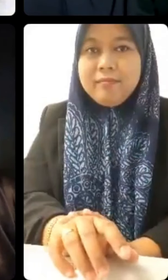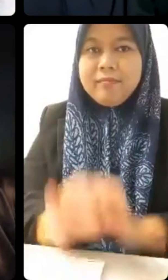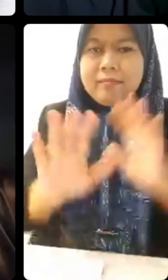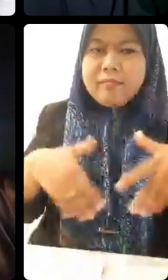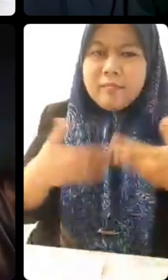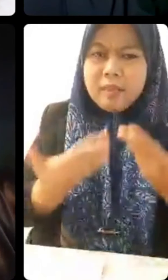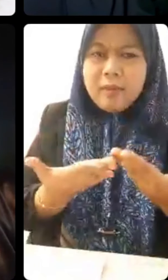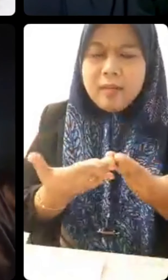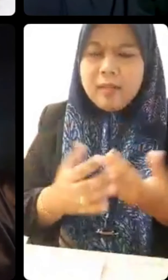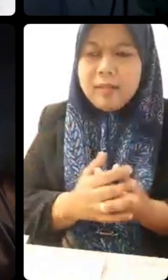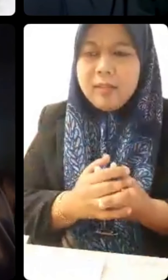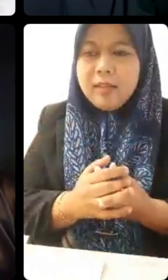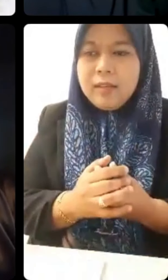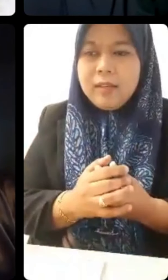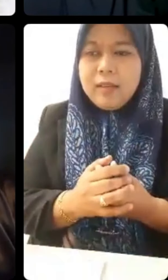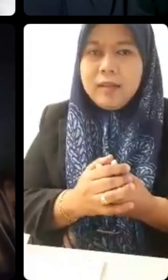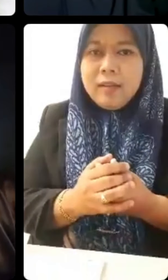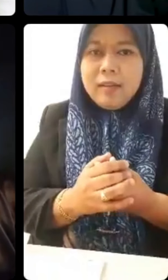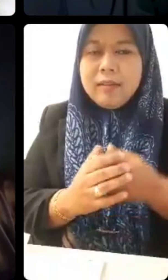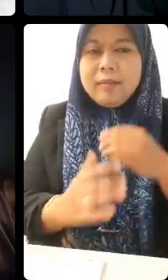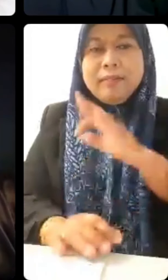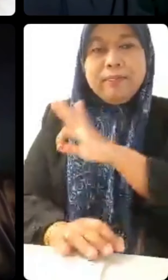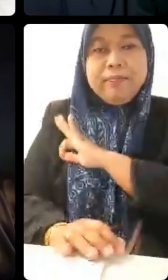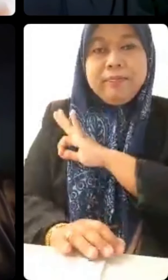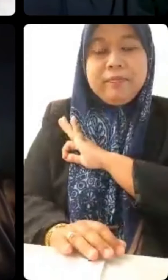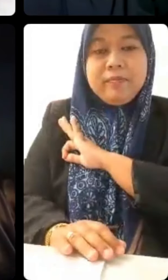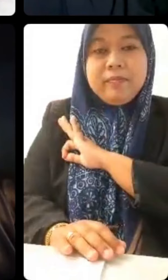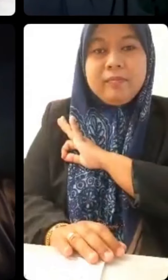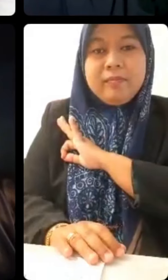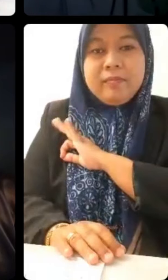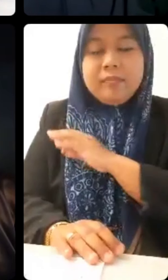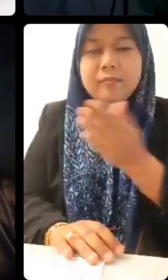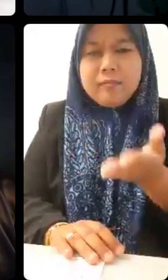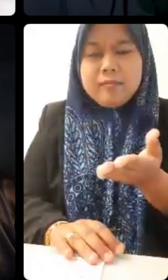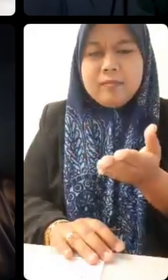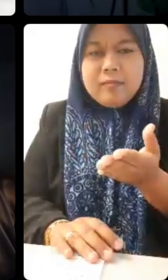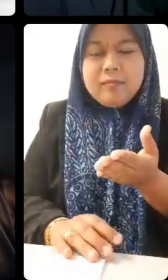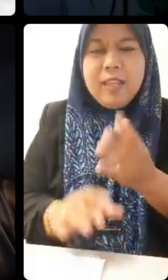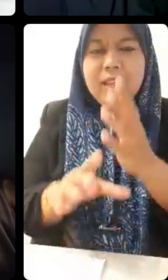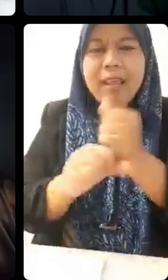idea untuk menjadikan bahasa isyarat ini sebagai konten di media sosial?